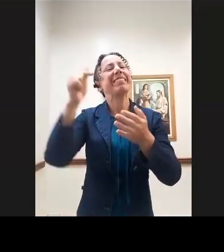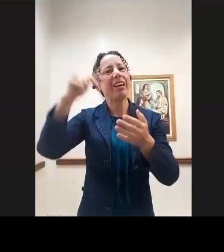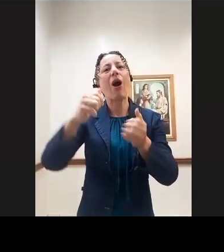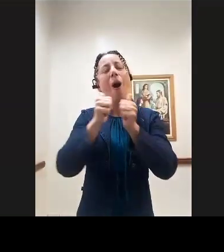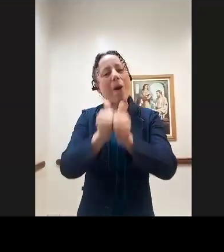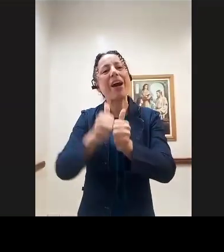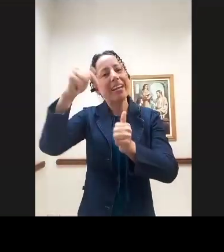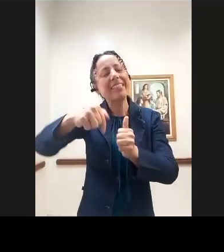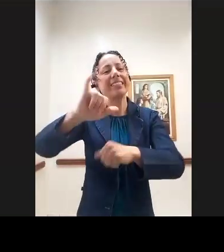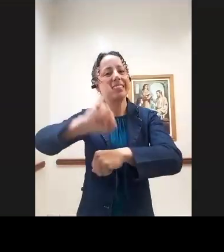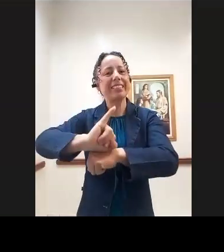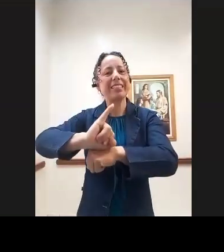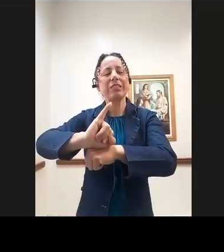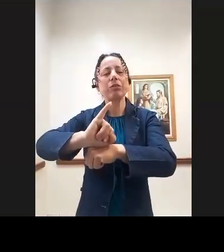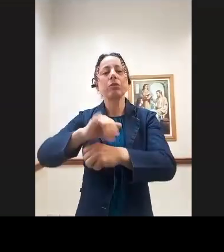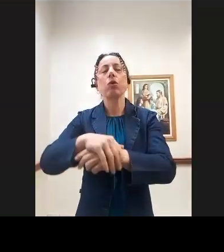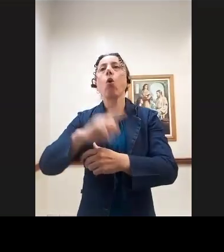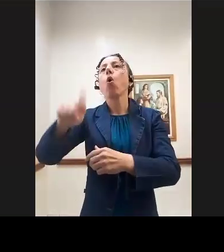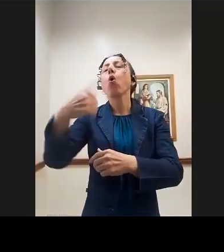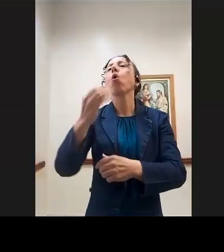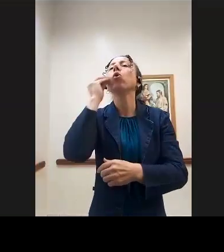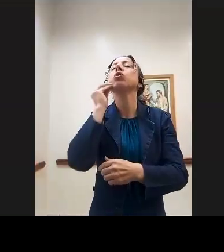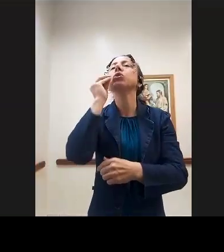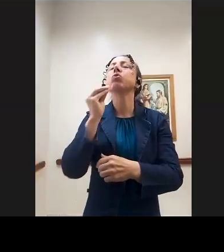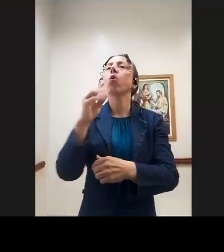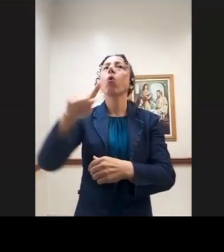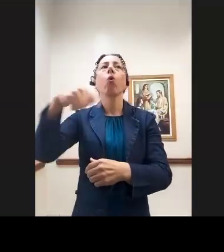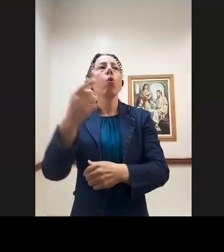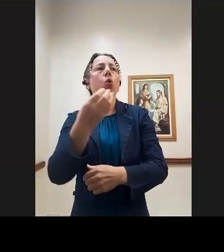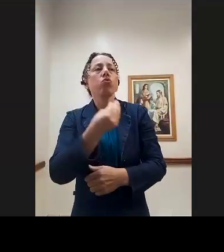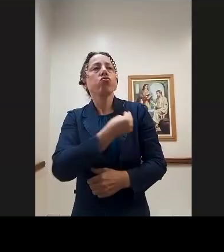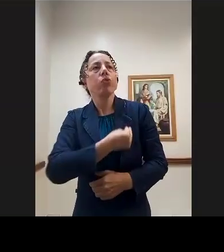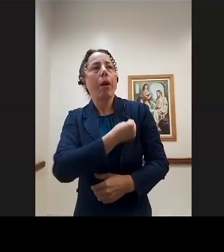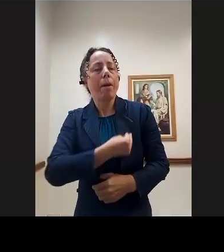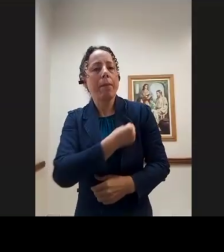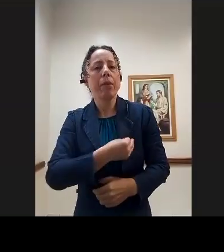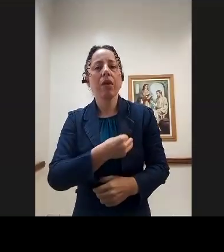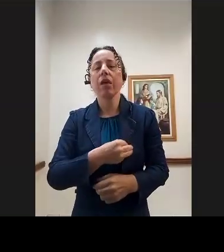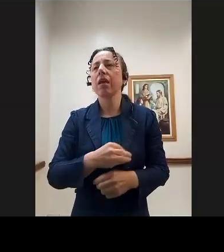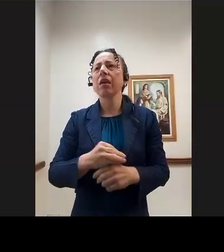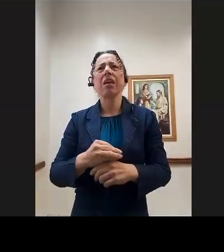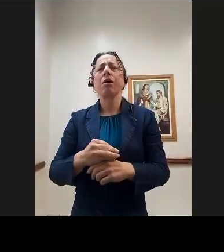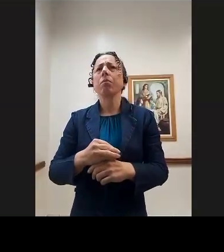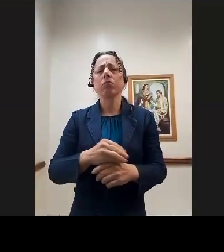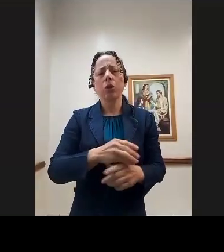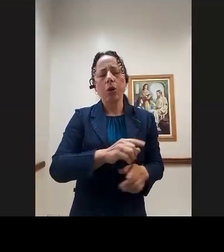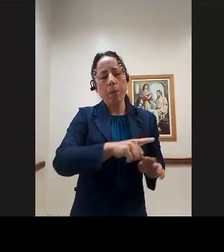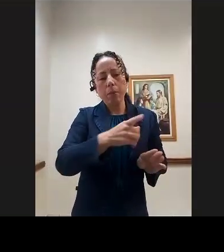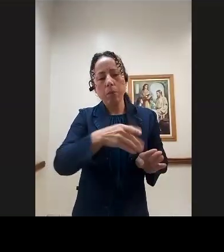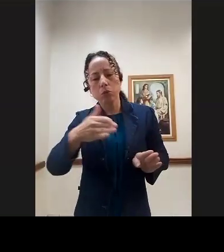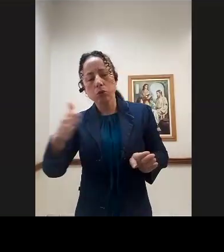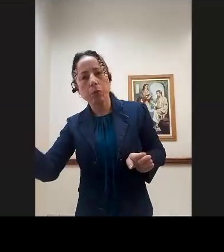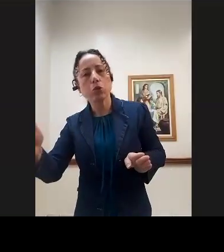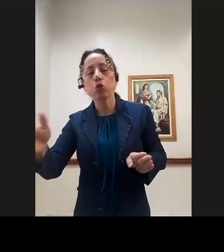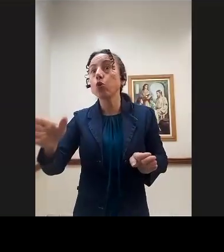Ela ficou muito tempo afastada, foi uma ex-missionária, cresceu na igreja, participou das moças, foi presidente, ela foi tudo na